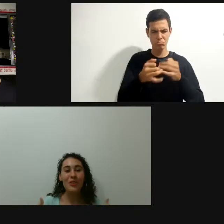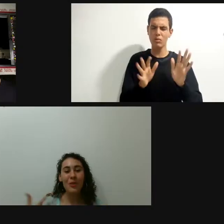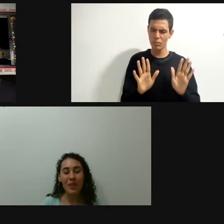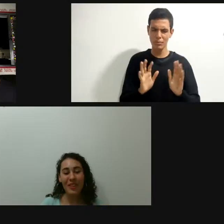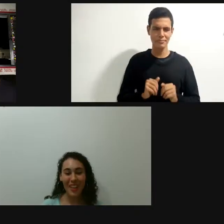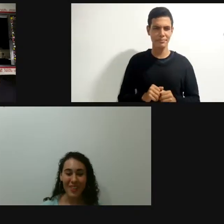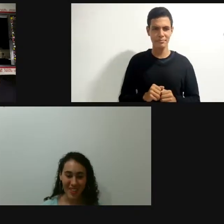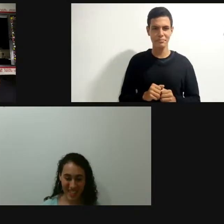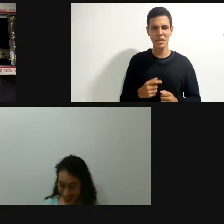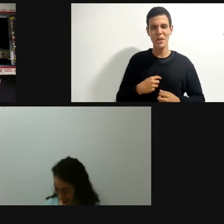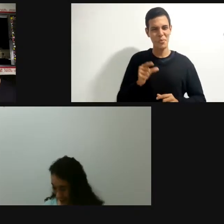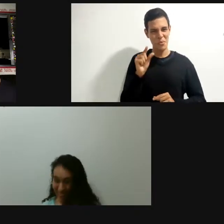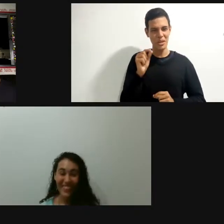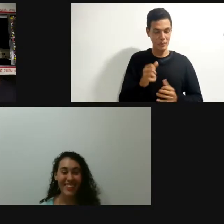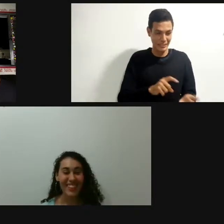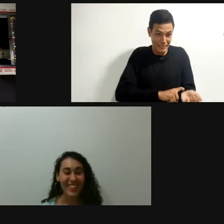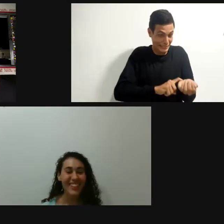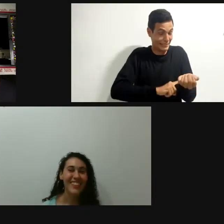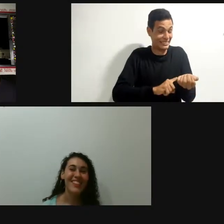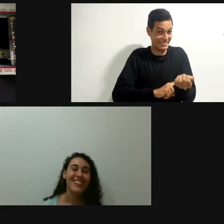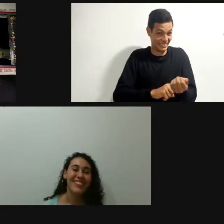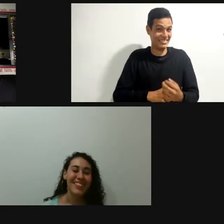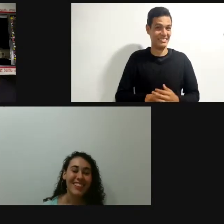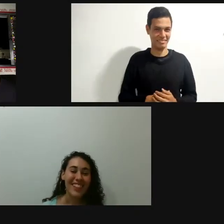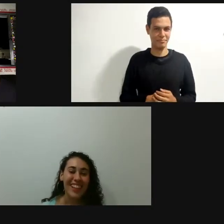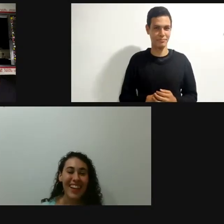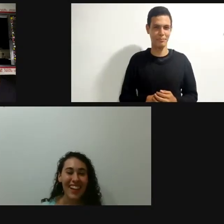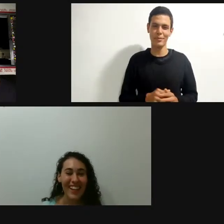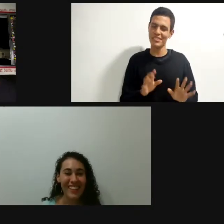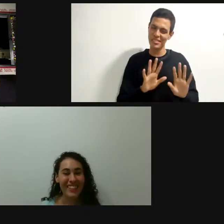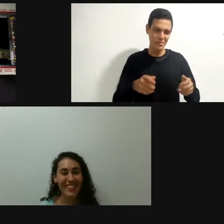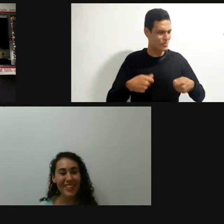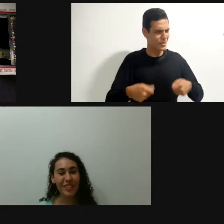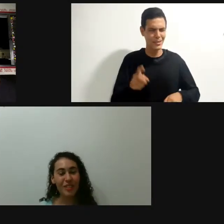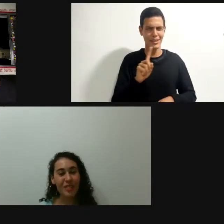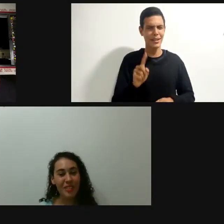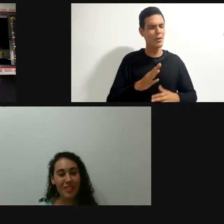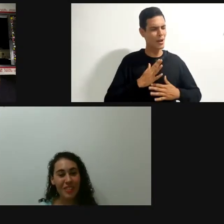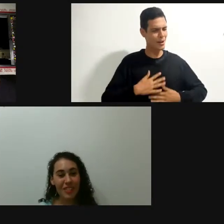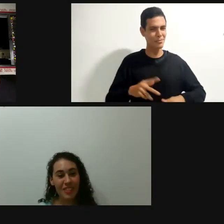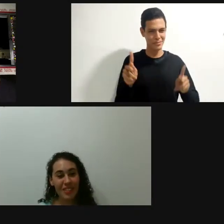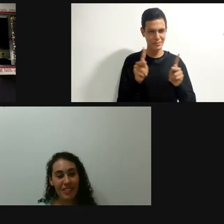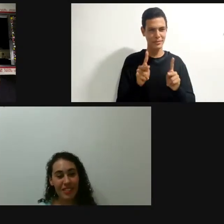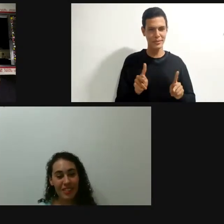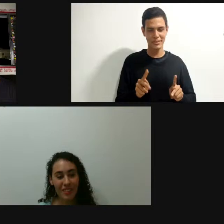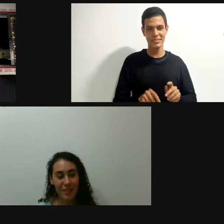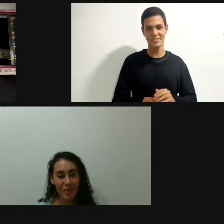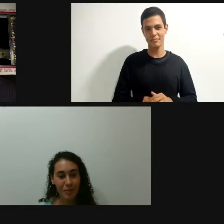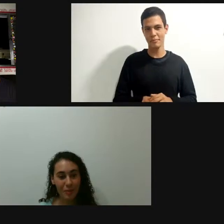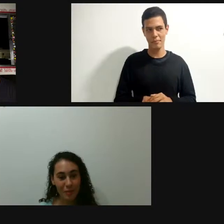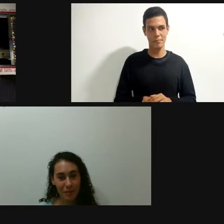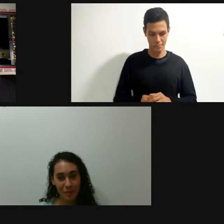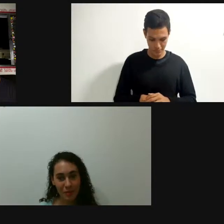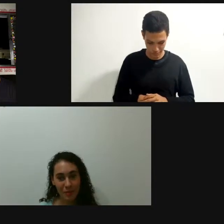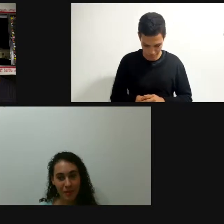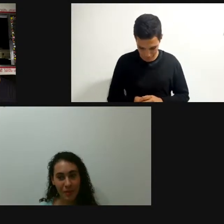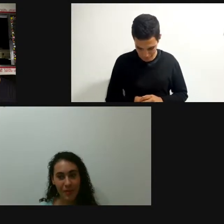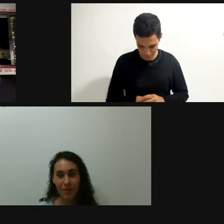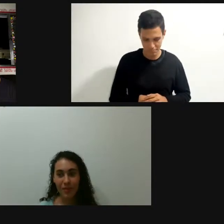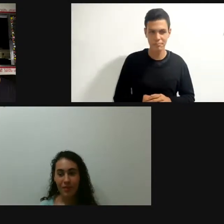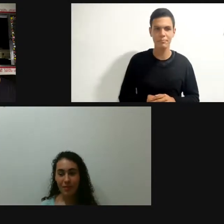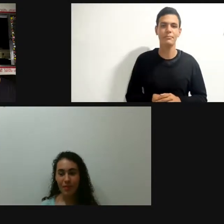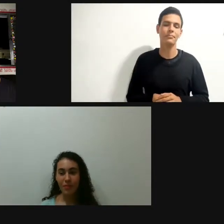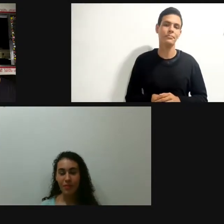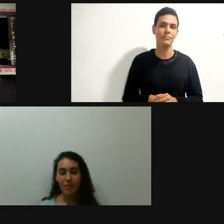eu estou um pouquinho nervosa. Não, fique em paz. Você aproveitar esse... Agora que